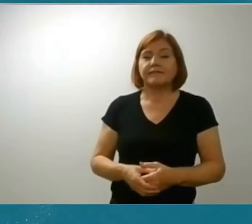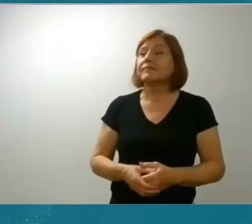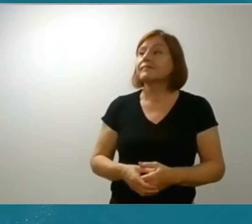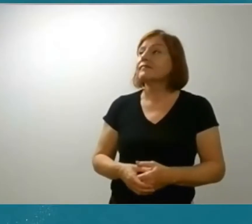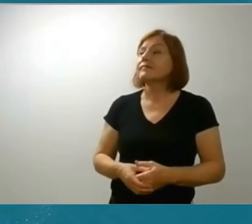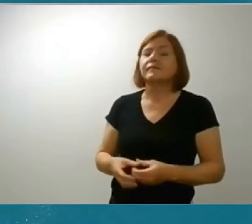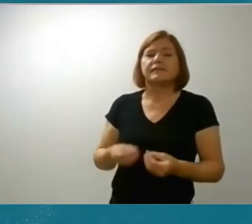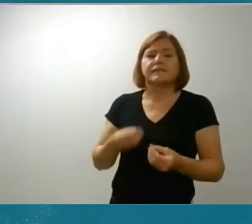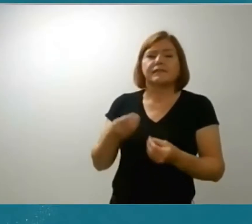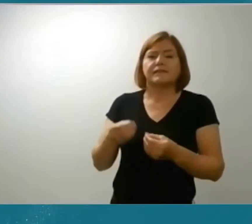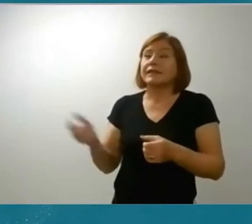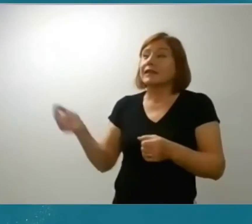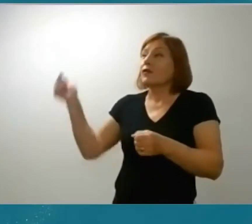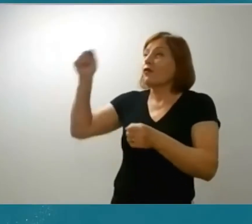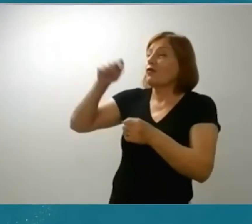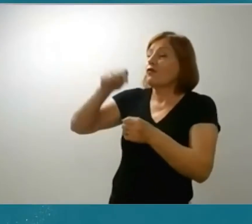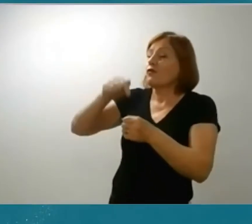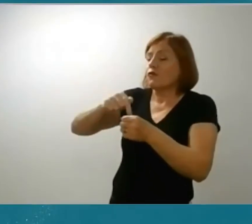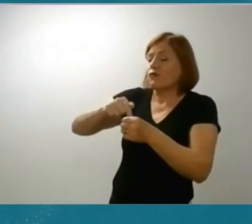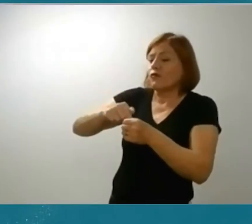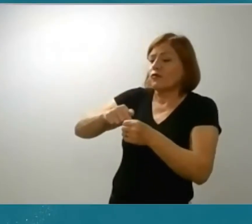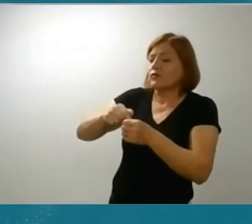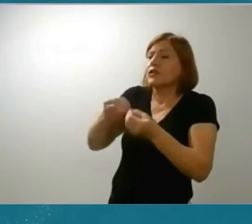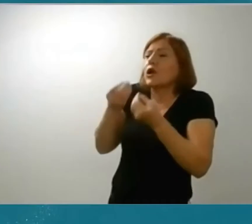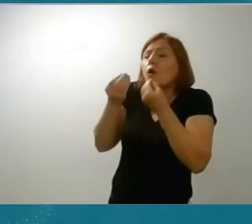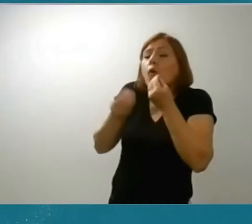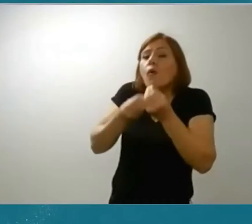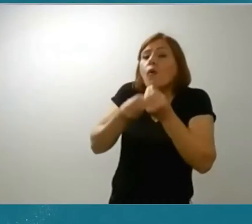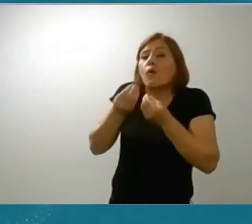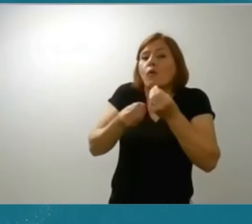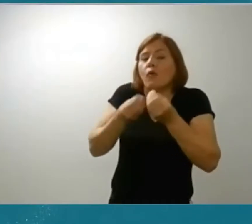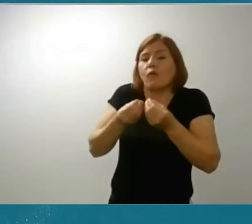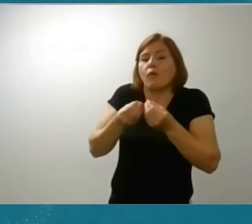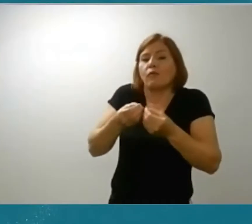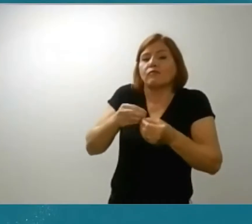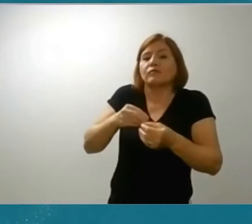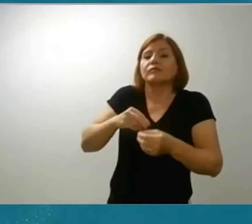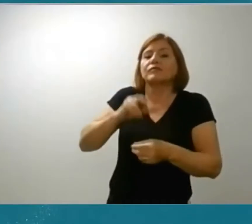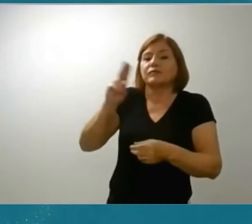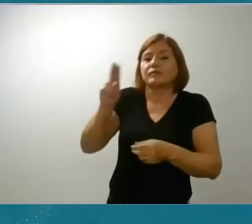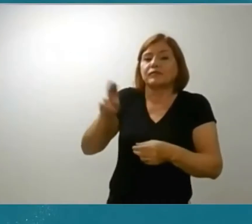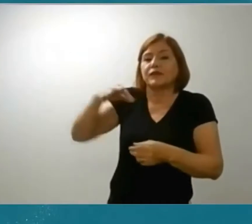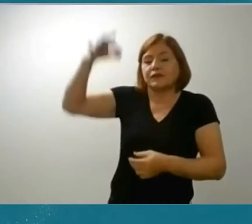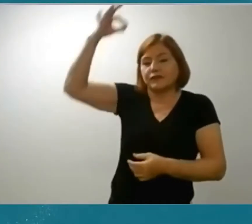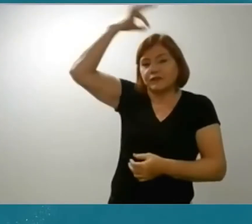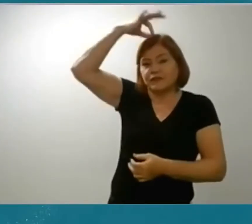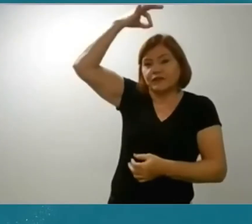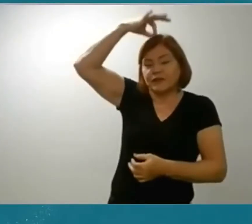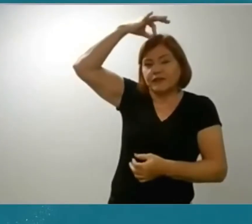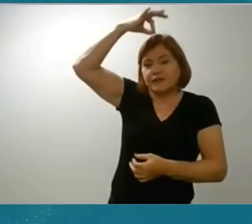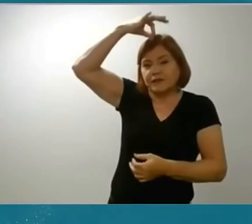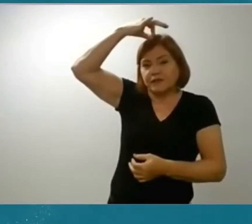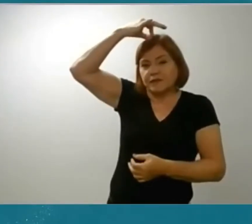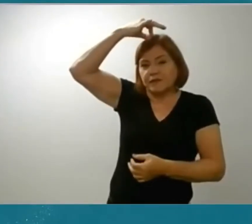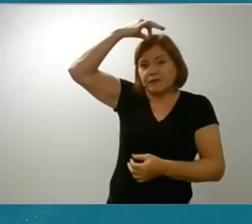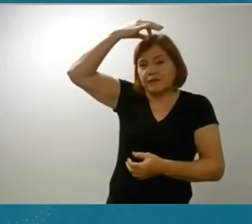veio por meio da bênção de Abraão. Gálatas 3:14, quem consegue falar de cor?